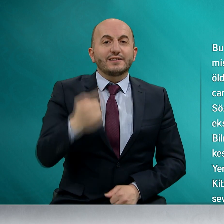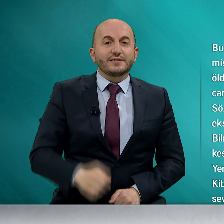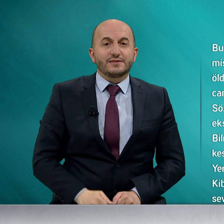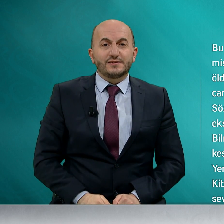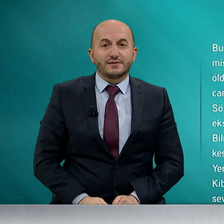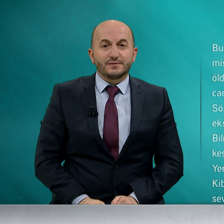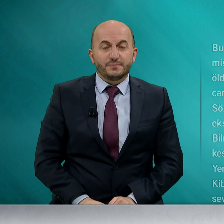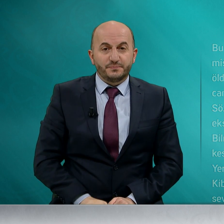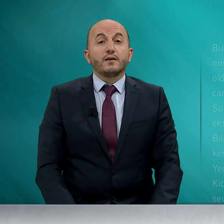şeylerdir.